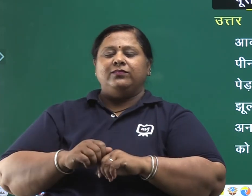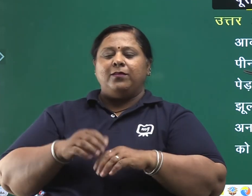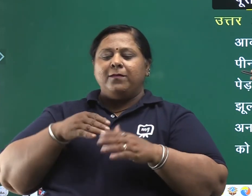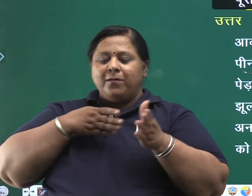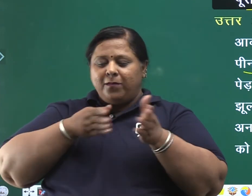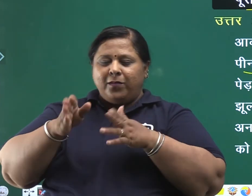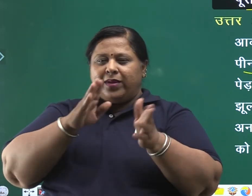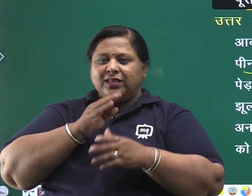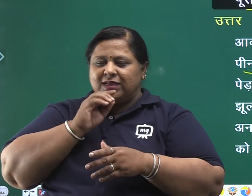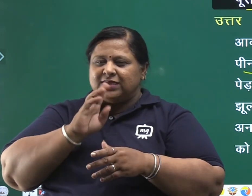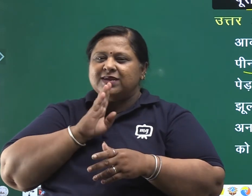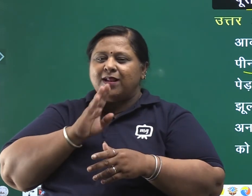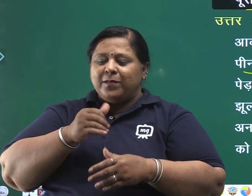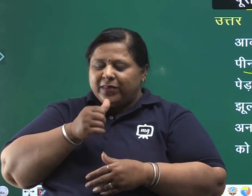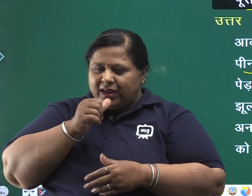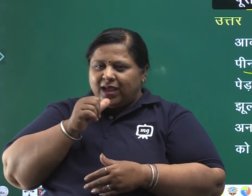बहता जल पीना,